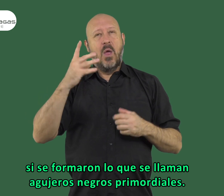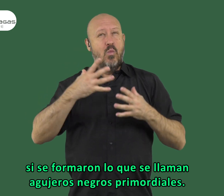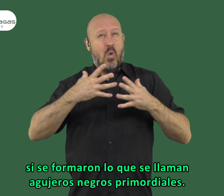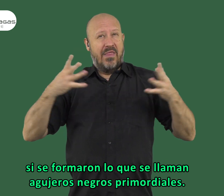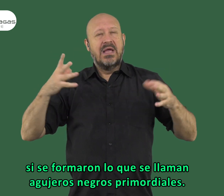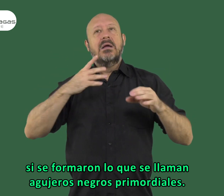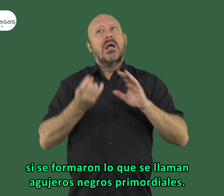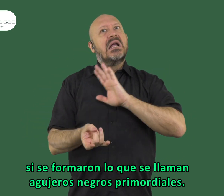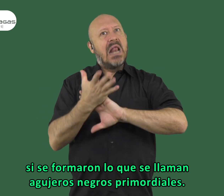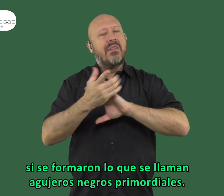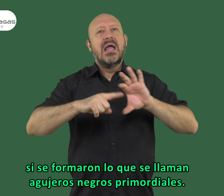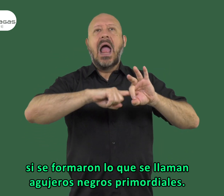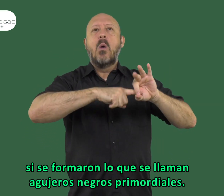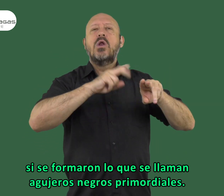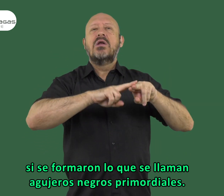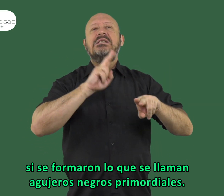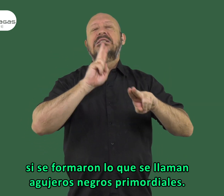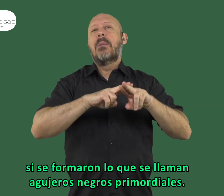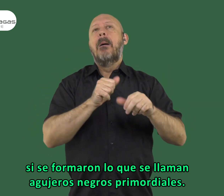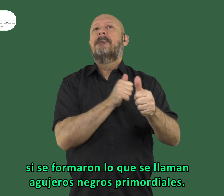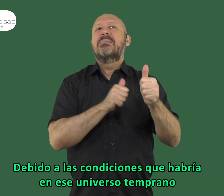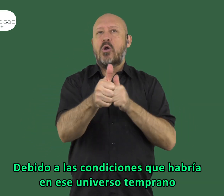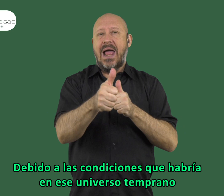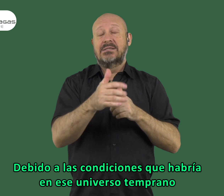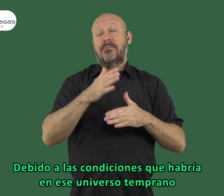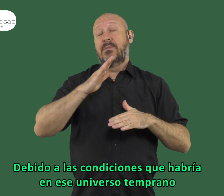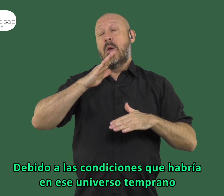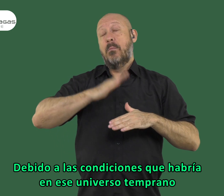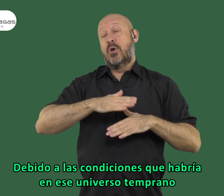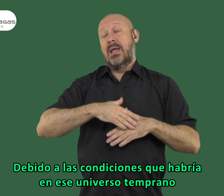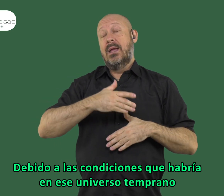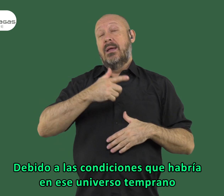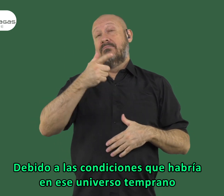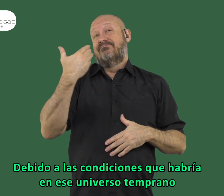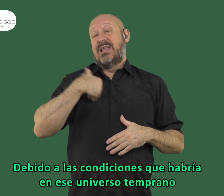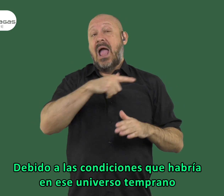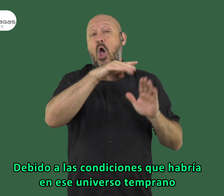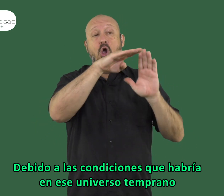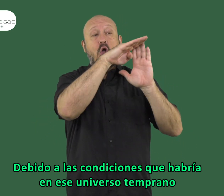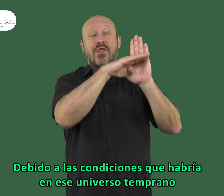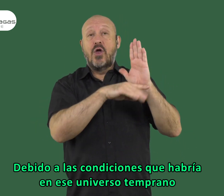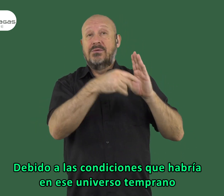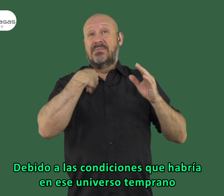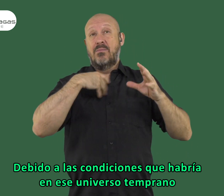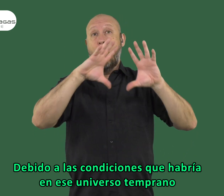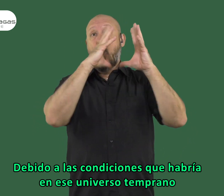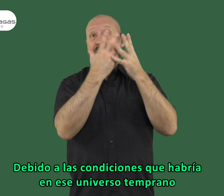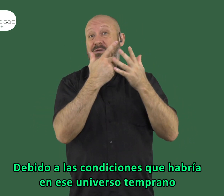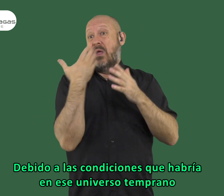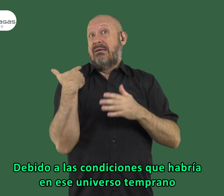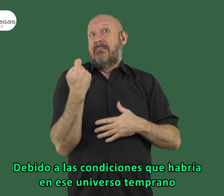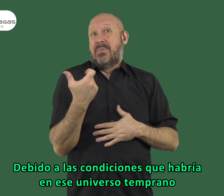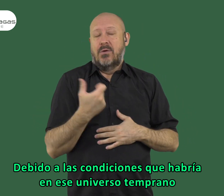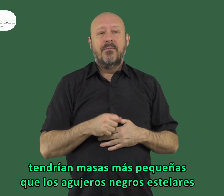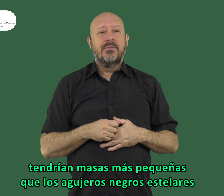se formaron lo que se llaman agujeros negros primordiales. Debido a las condiciones que habría en ese